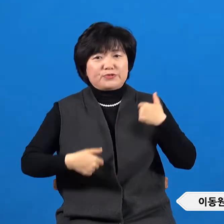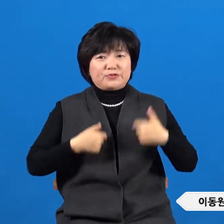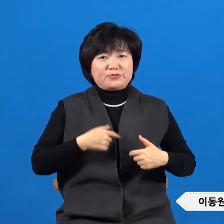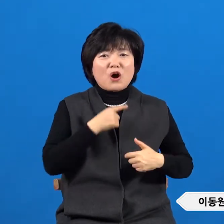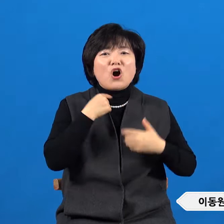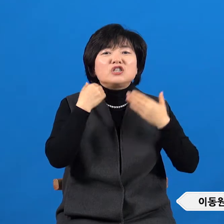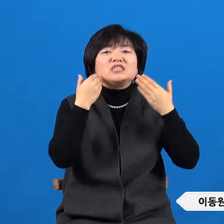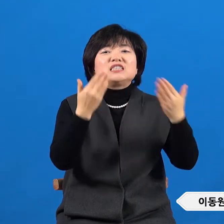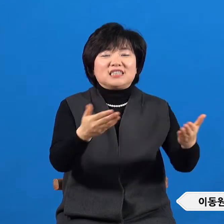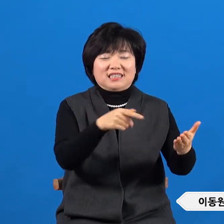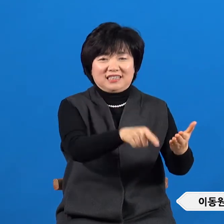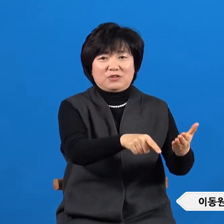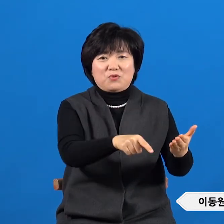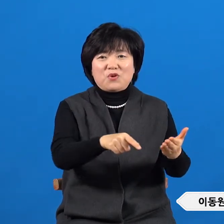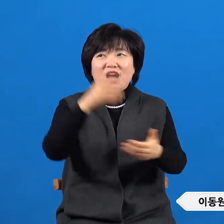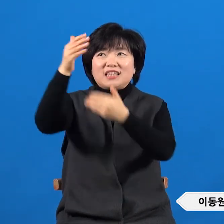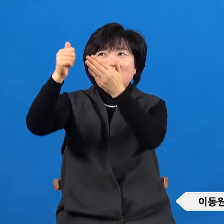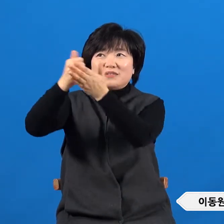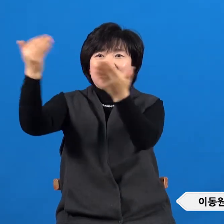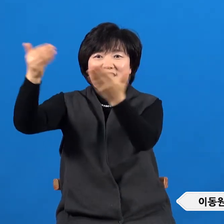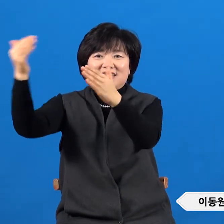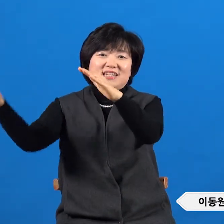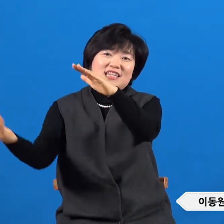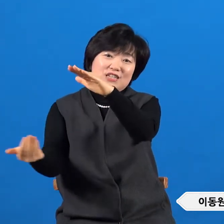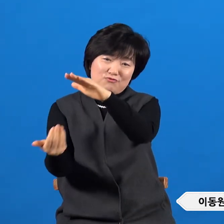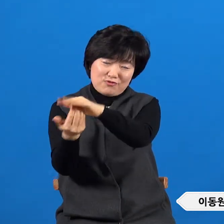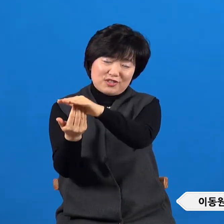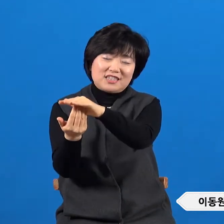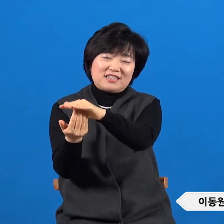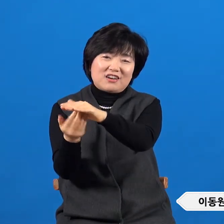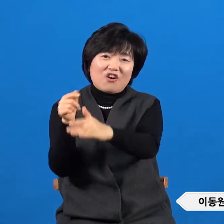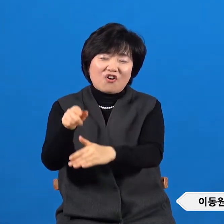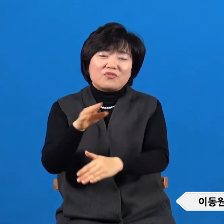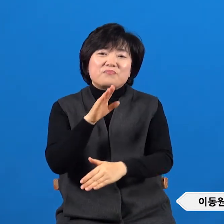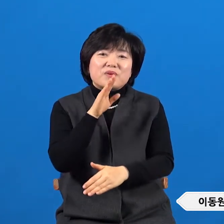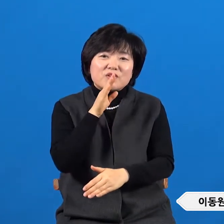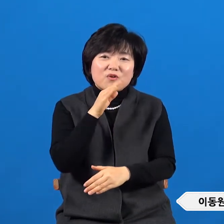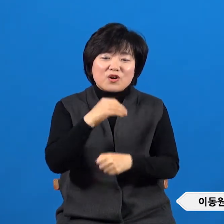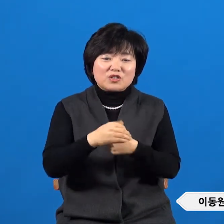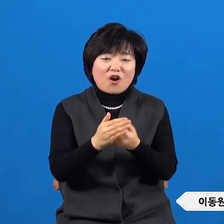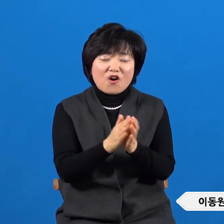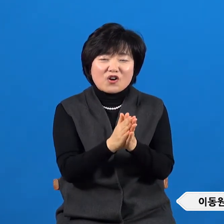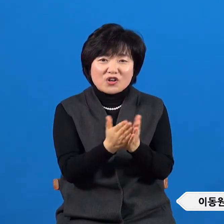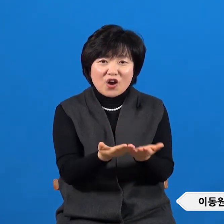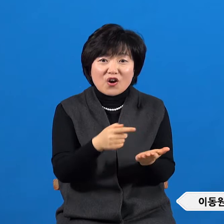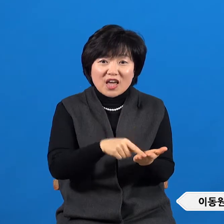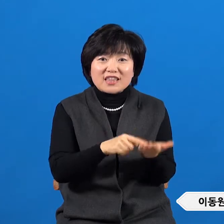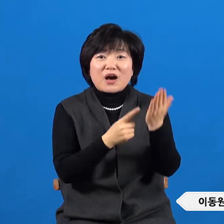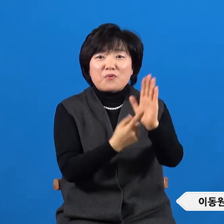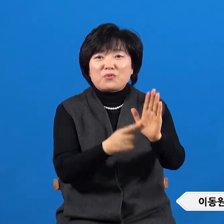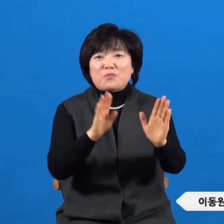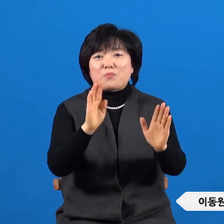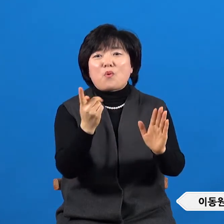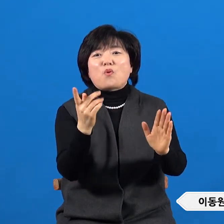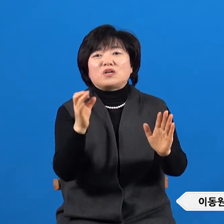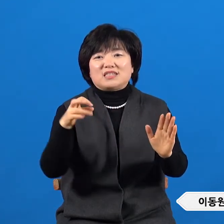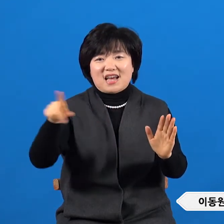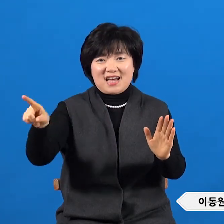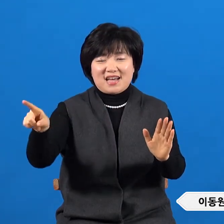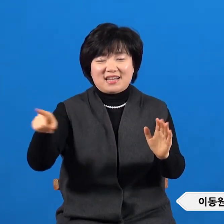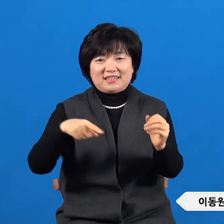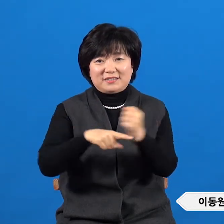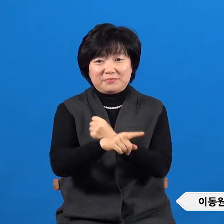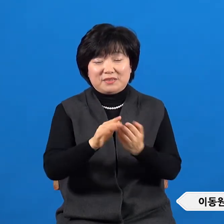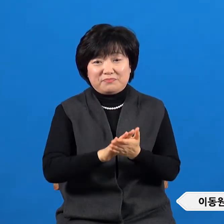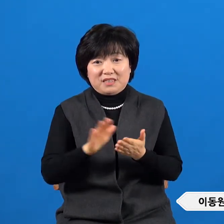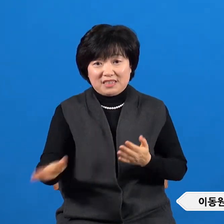통해서 이루어져야 한다는 것, 이것이 바로 성경적 봉사의 원리인 것입니다. 하나님의 영은